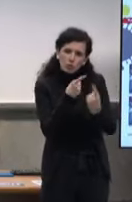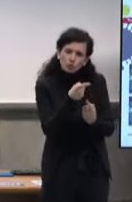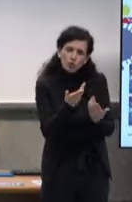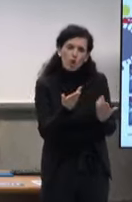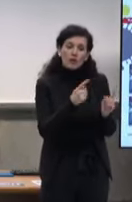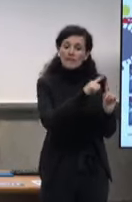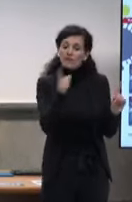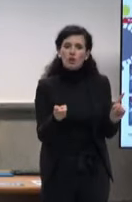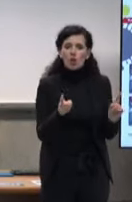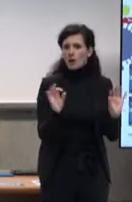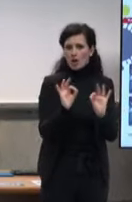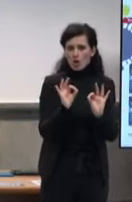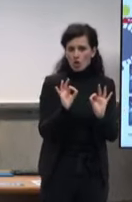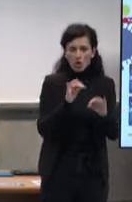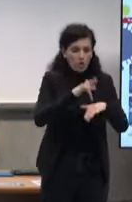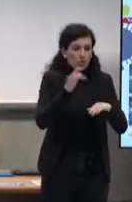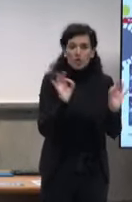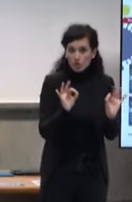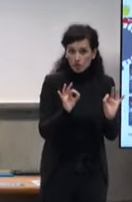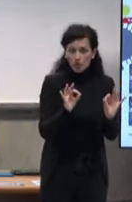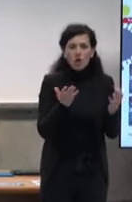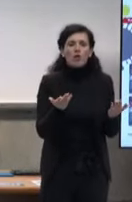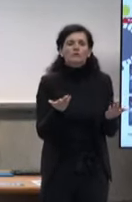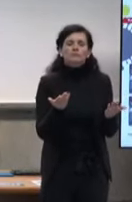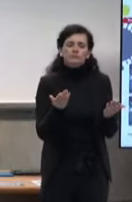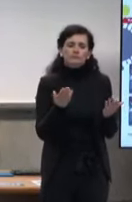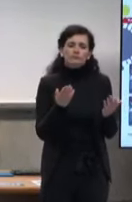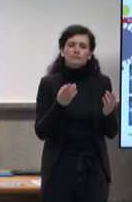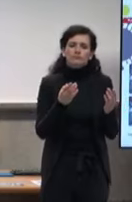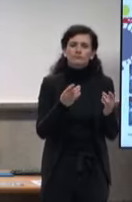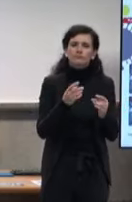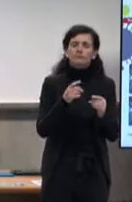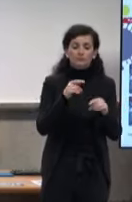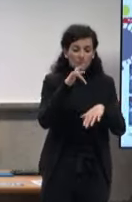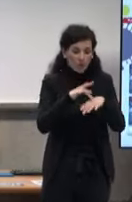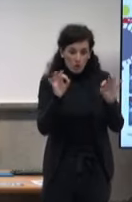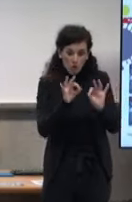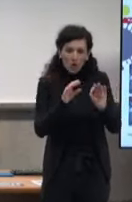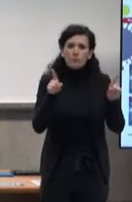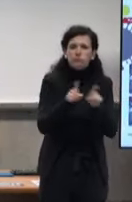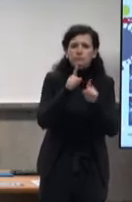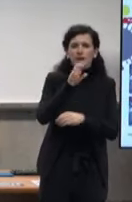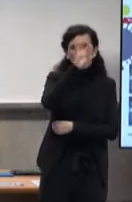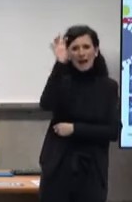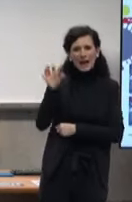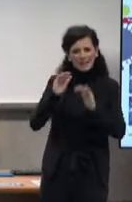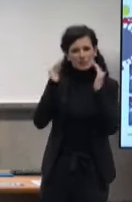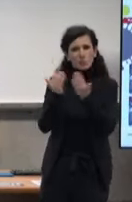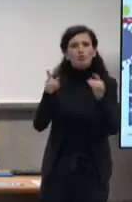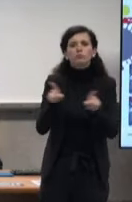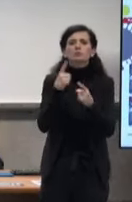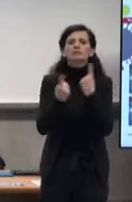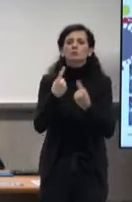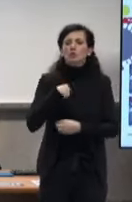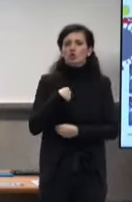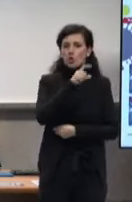non sono stati percorsi o non sono stati percorsi da paesi che hanno sistemi di governo analoghi ai nostri non a